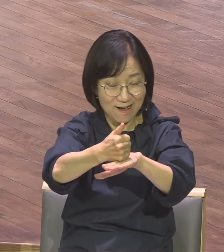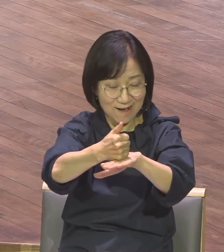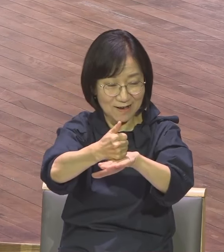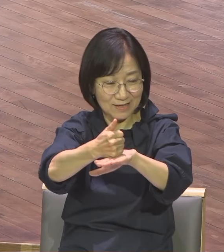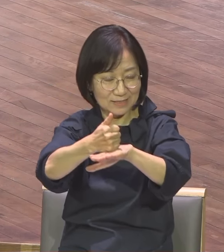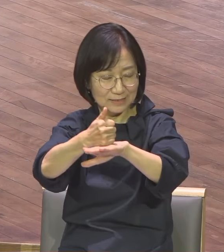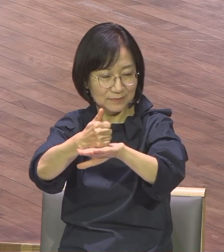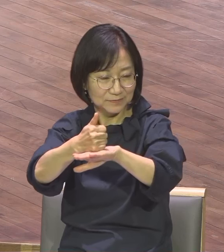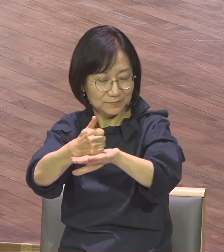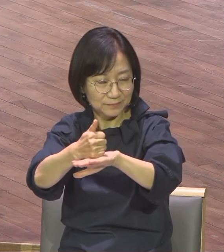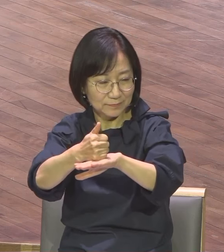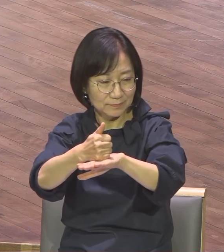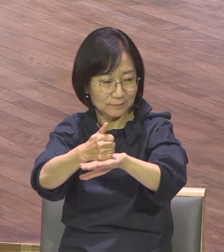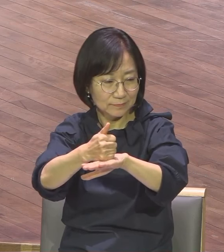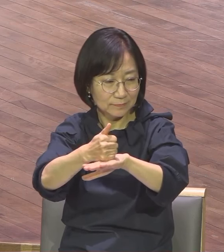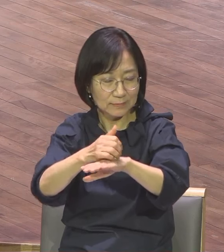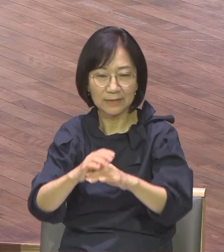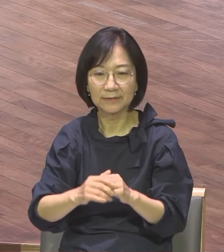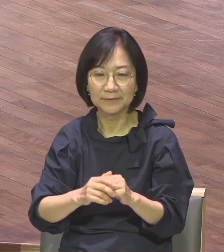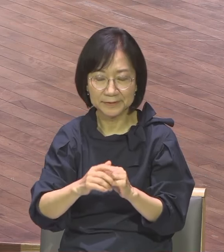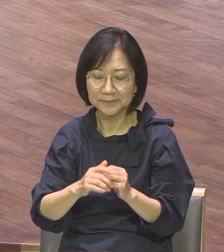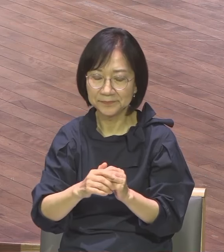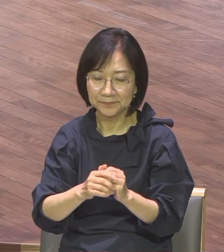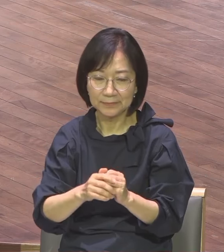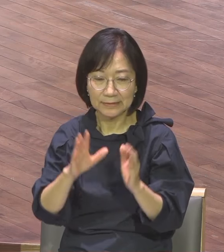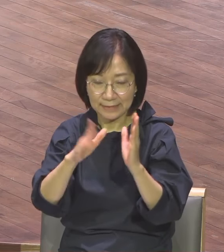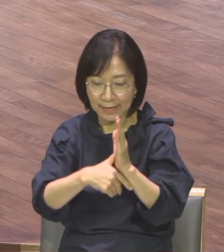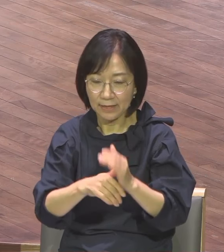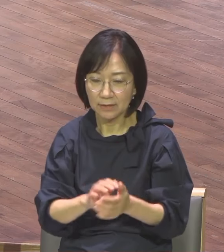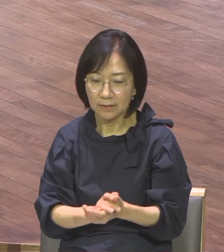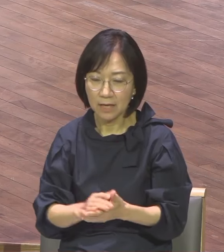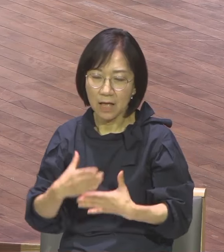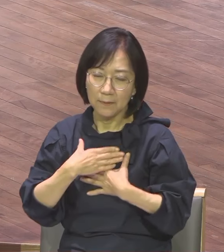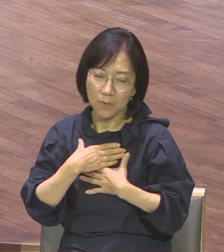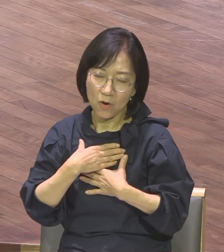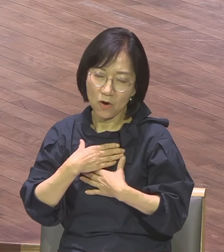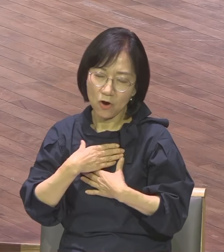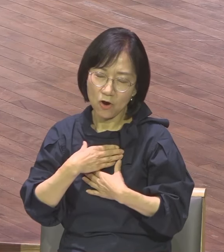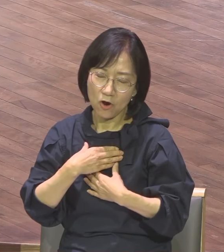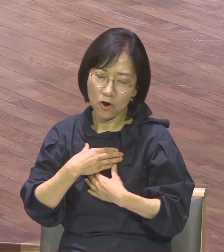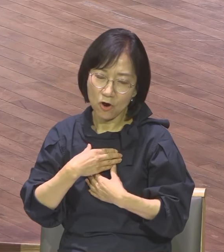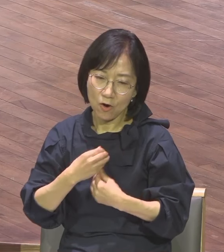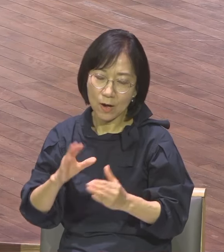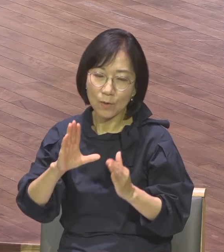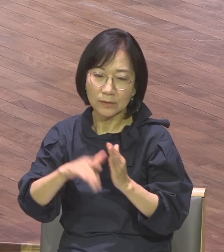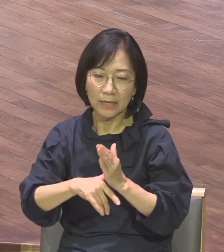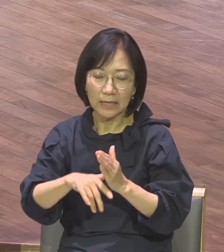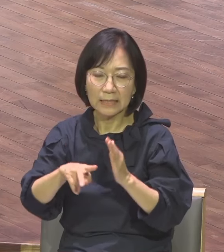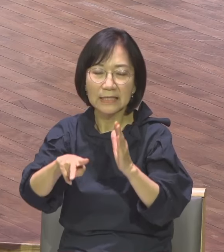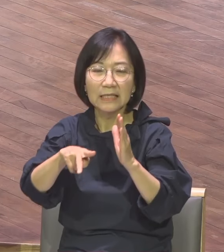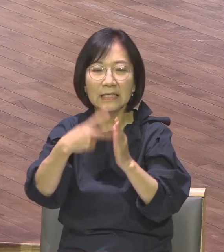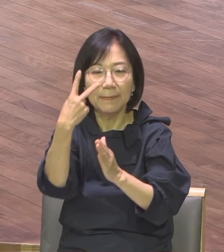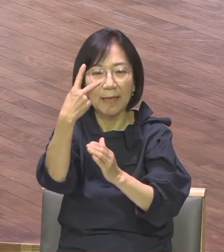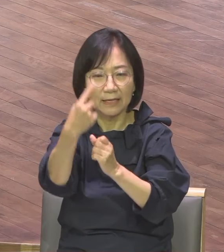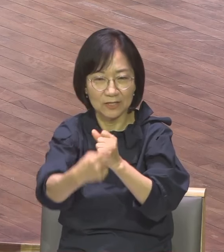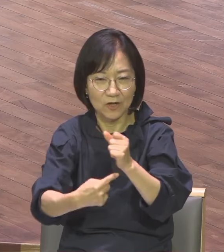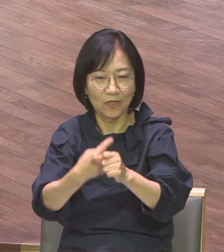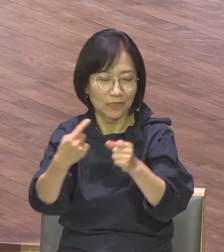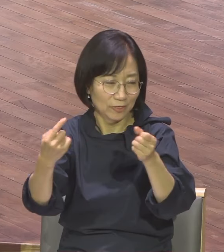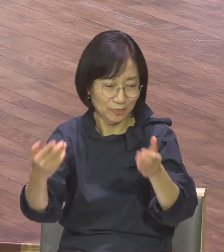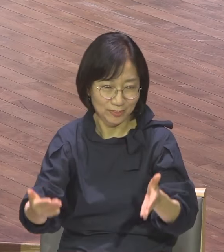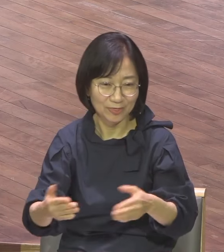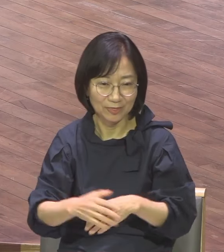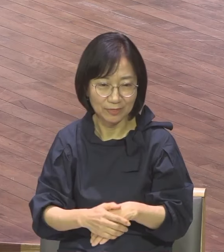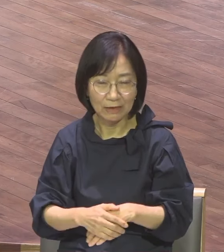때가 200년이 있었대요. 200년이 있었는데 그때가 옥타비아누스가 그 황제할 때인데 그때 티도 장을